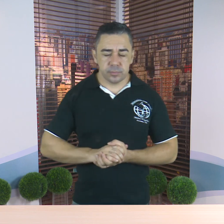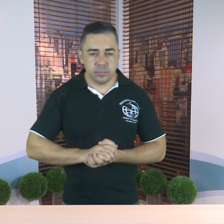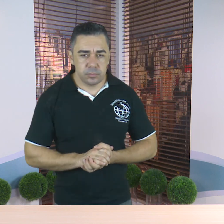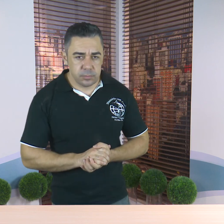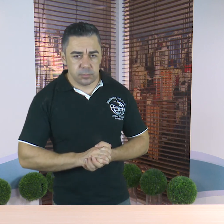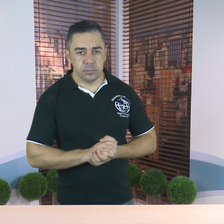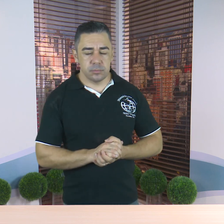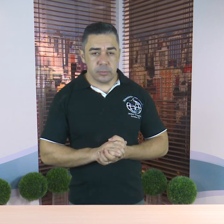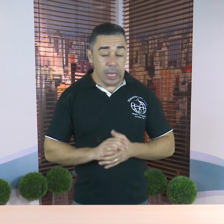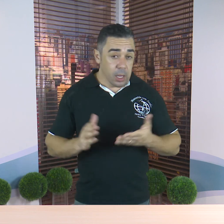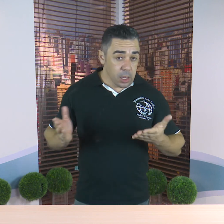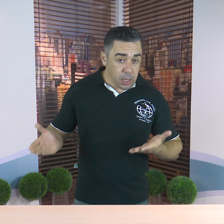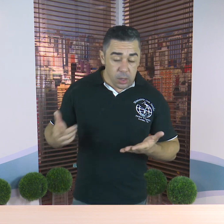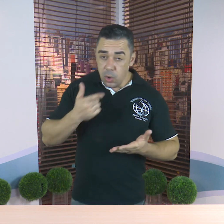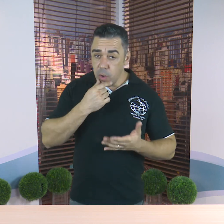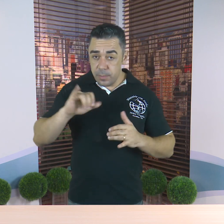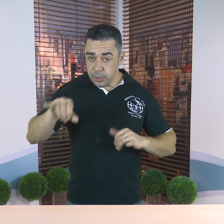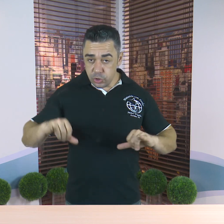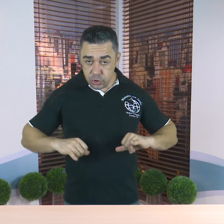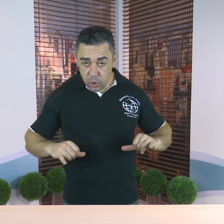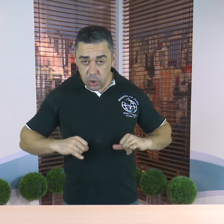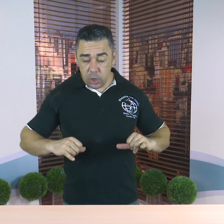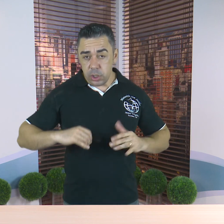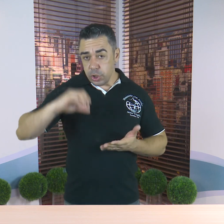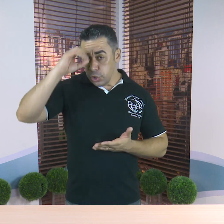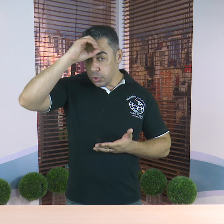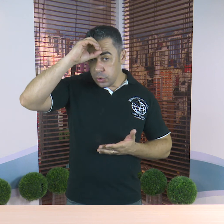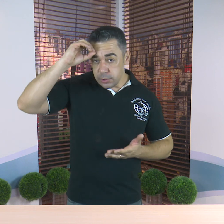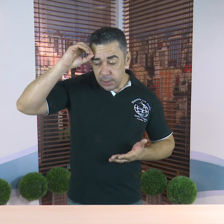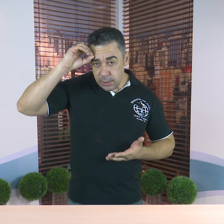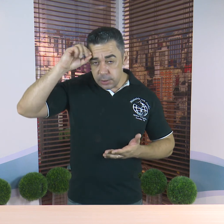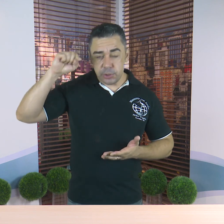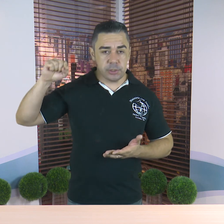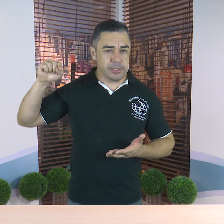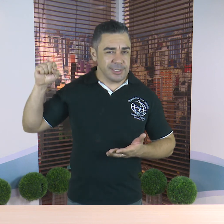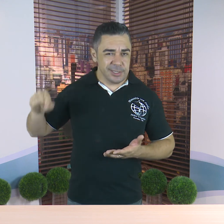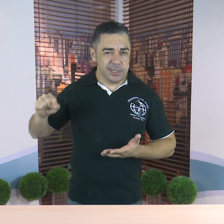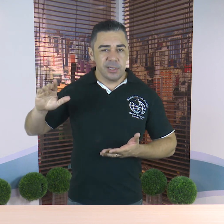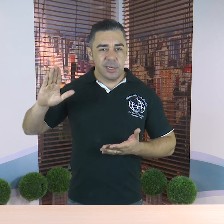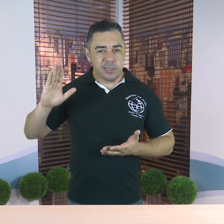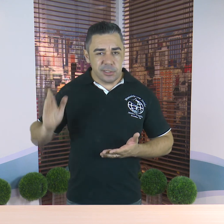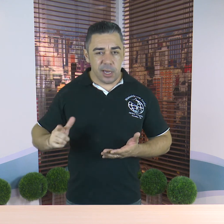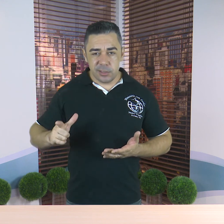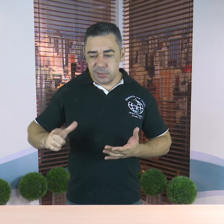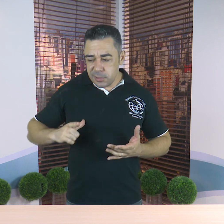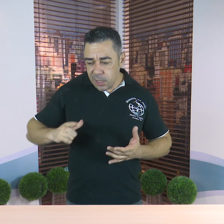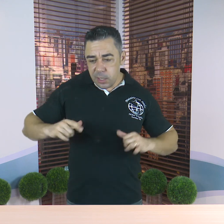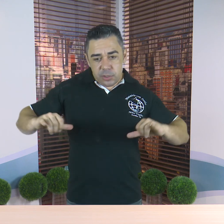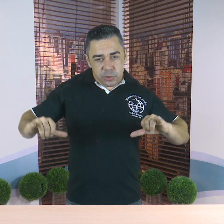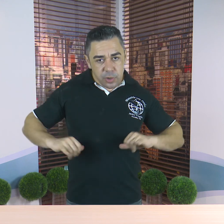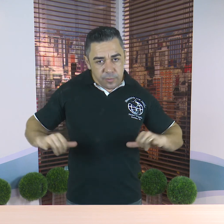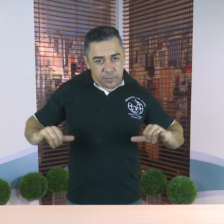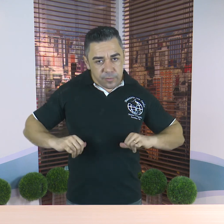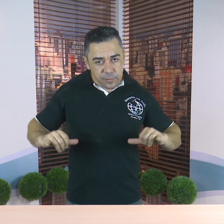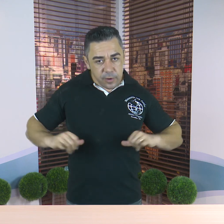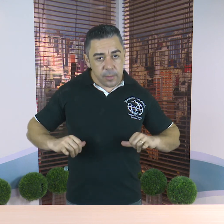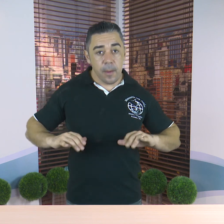e inocente Jó é introduzido num cenário de imenso sofrimento e cercado pela